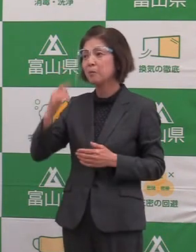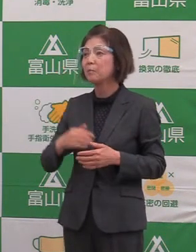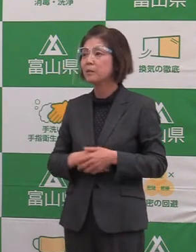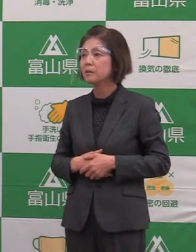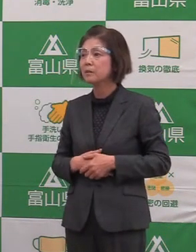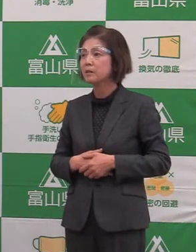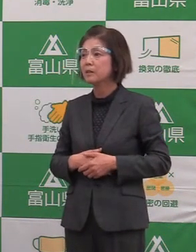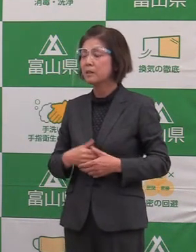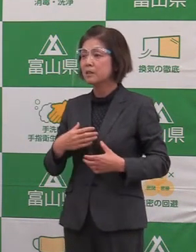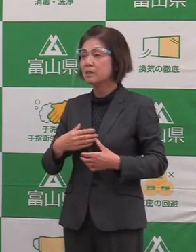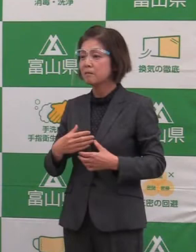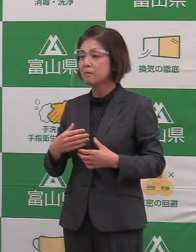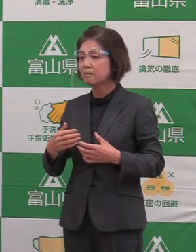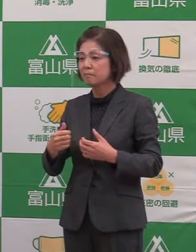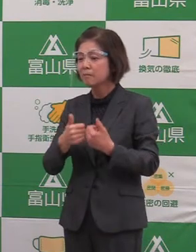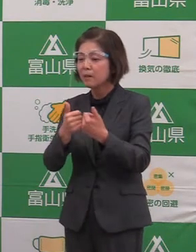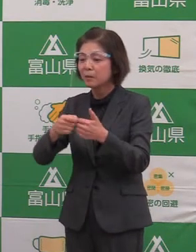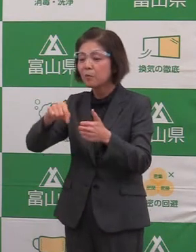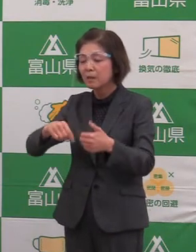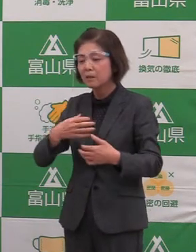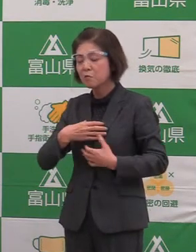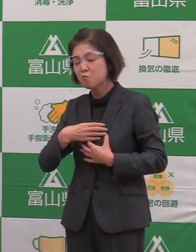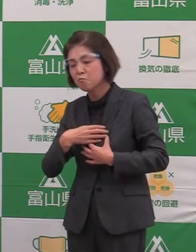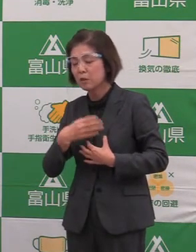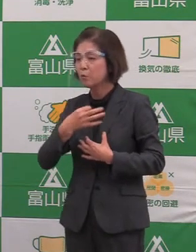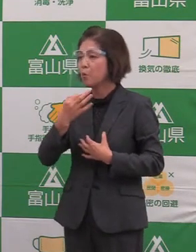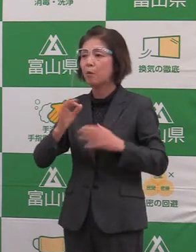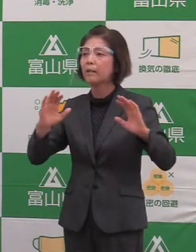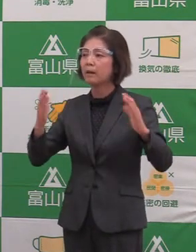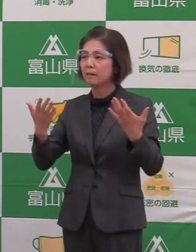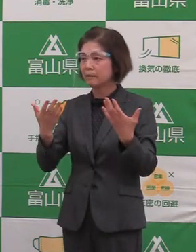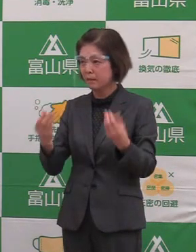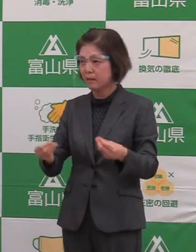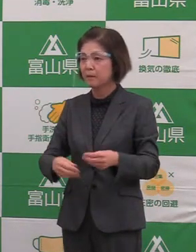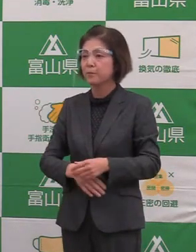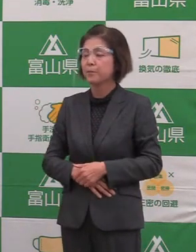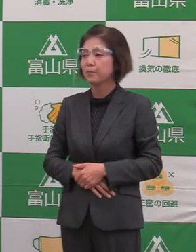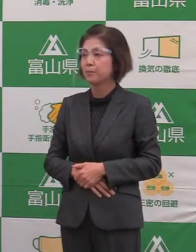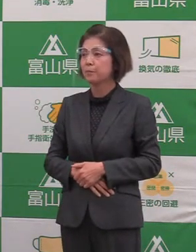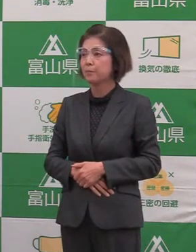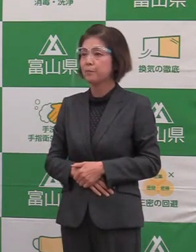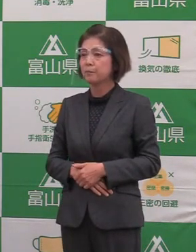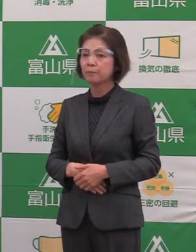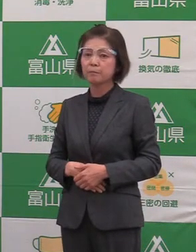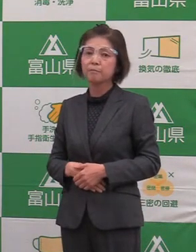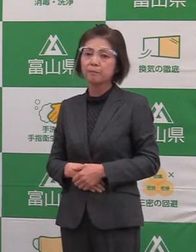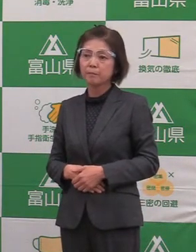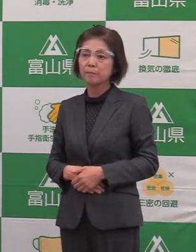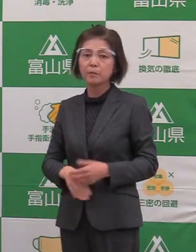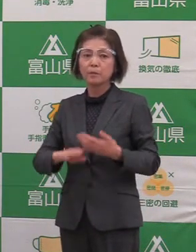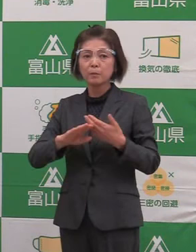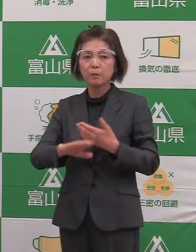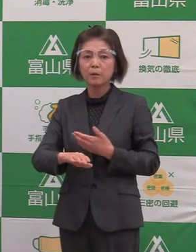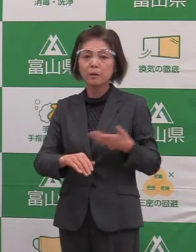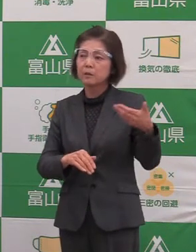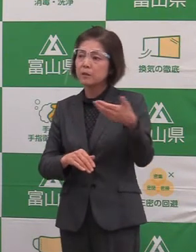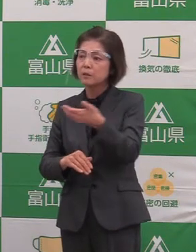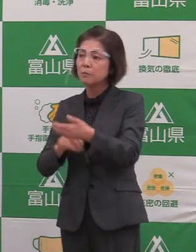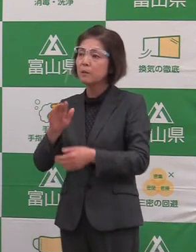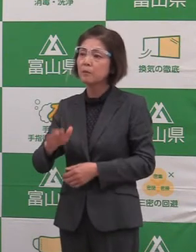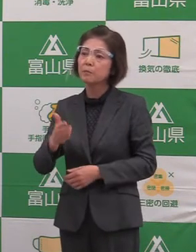懇談の中ではなかったという、 はい、 わかりました、ありがとうございます。 はい、他にございますでしょうか。